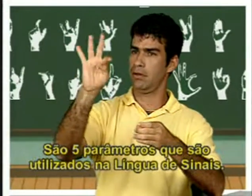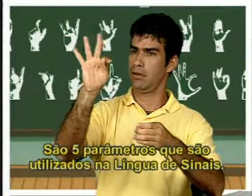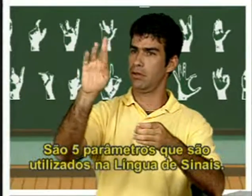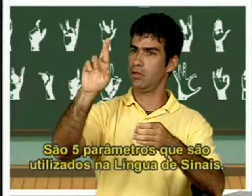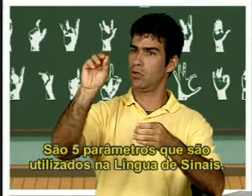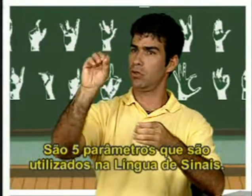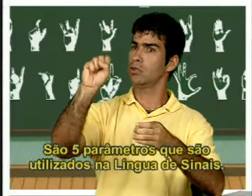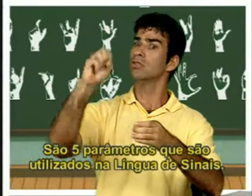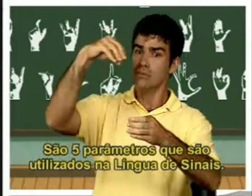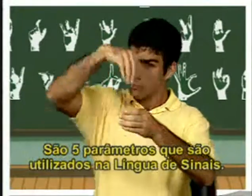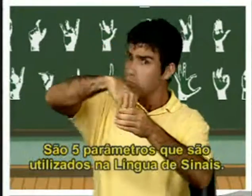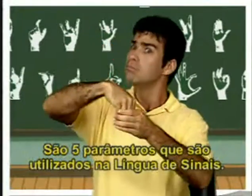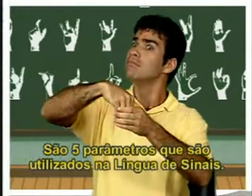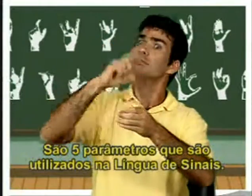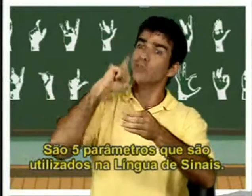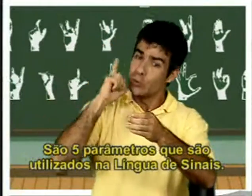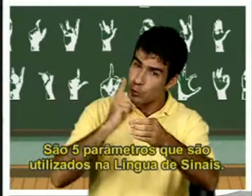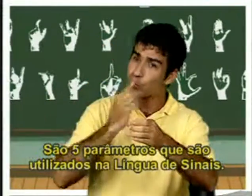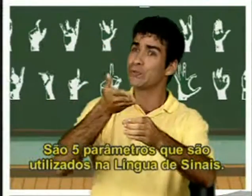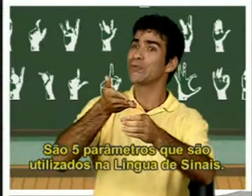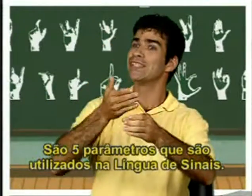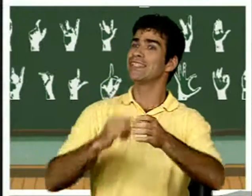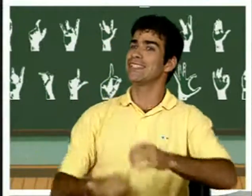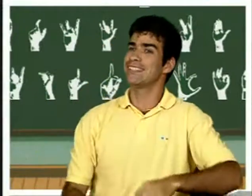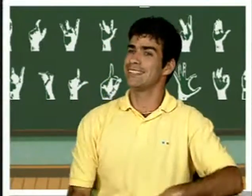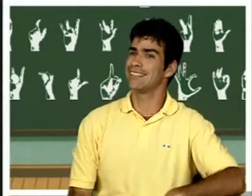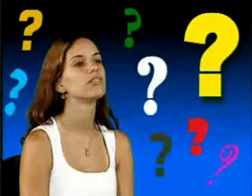que são utilizados na língua de sinais.